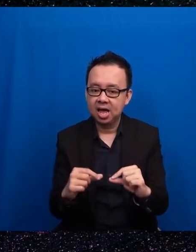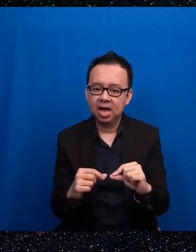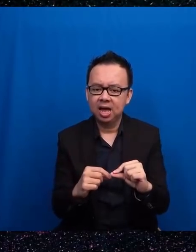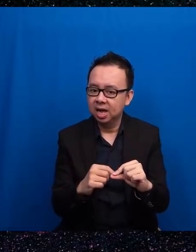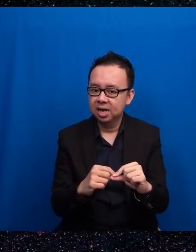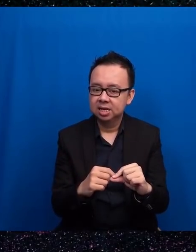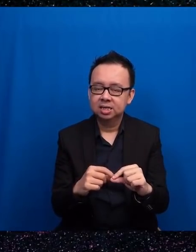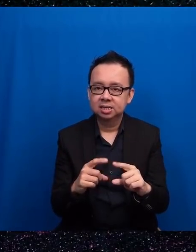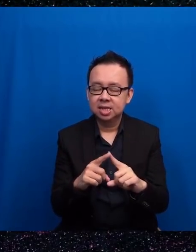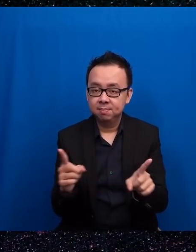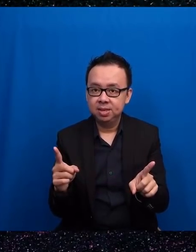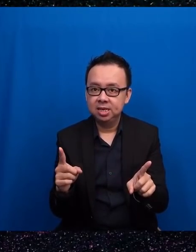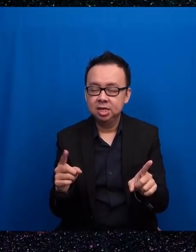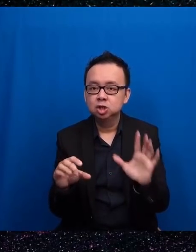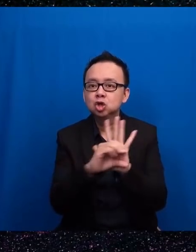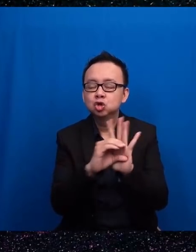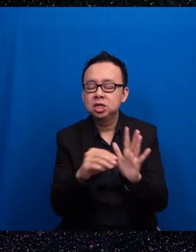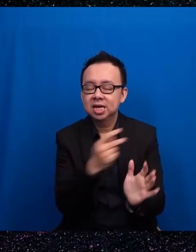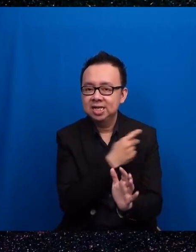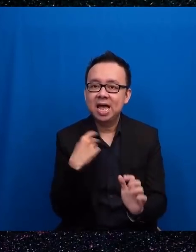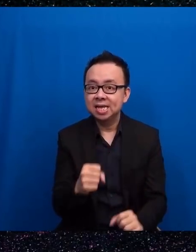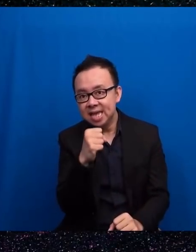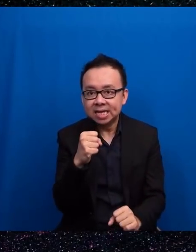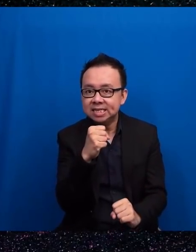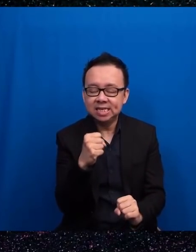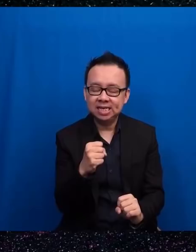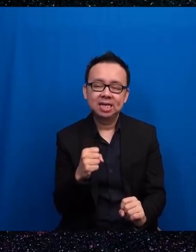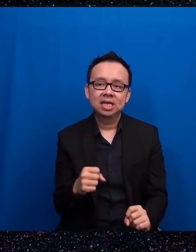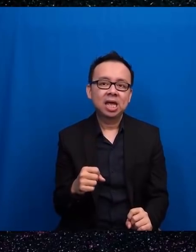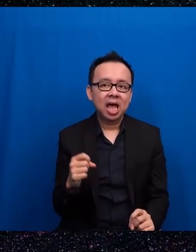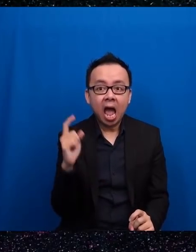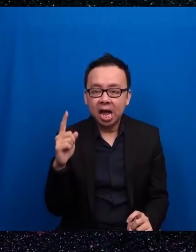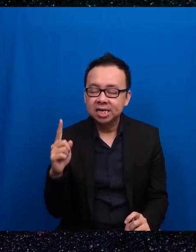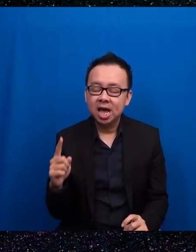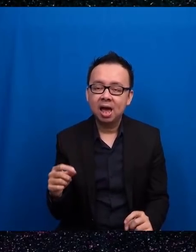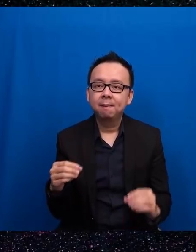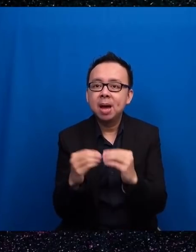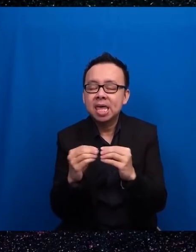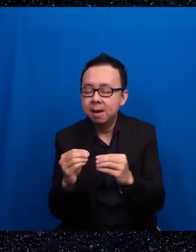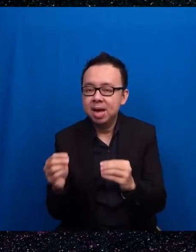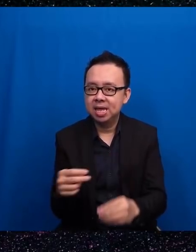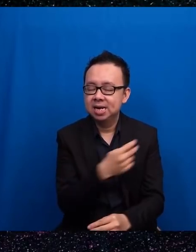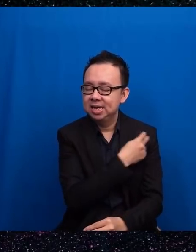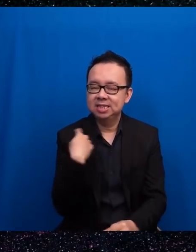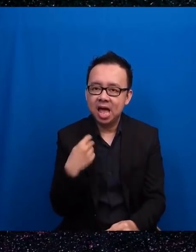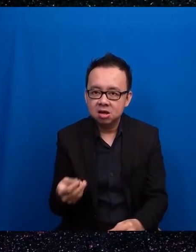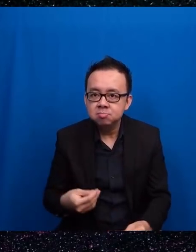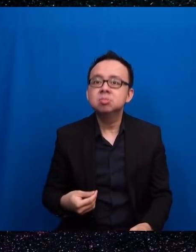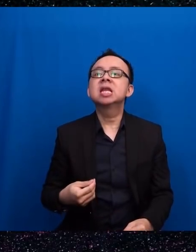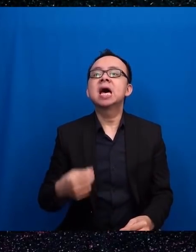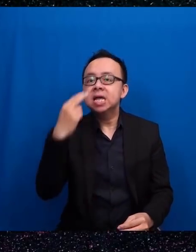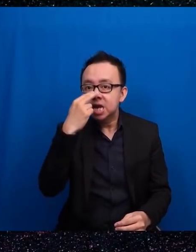tapi kalau kita nyanyi contohnya akan ada bagian-bagian kita tarik nafas supaya nanti oktavnya lebih